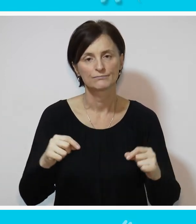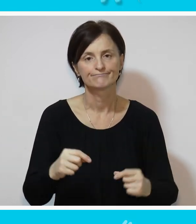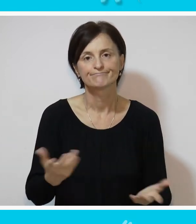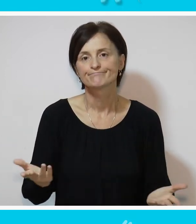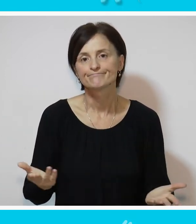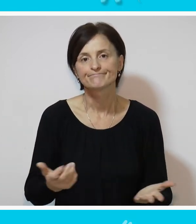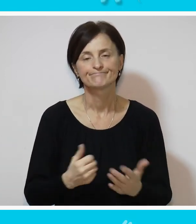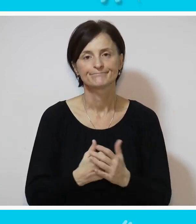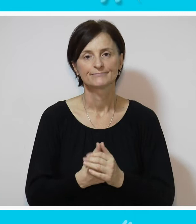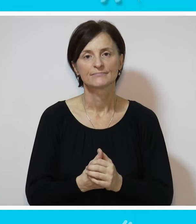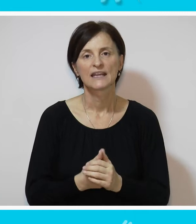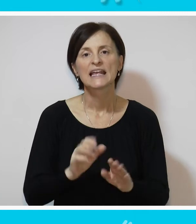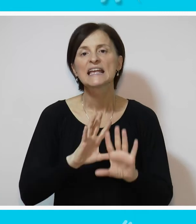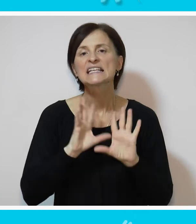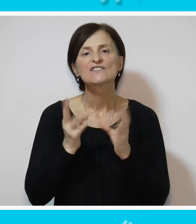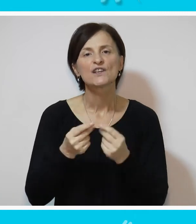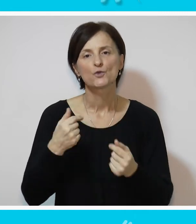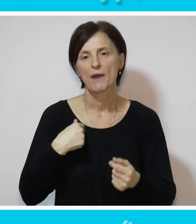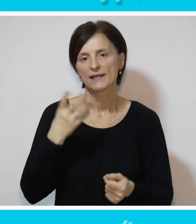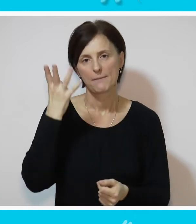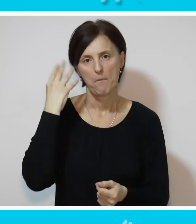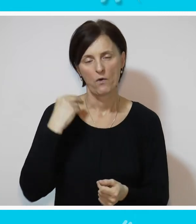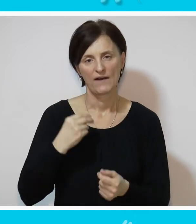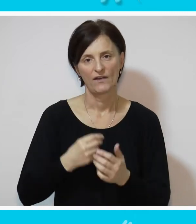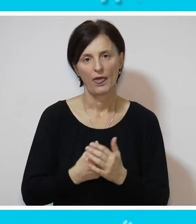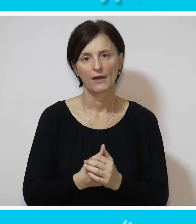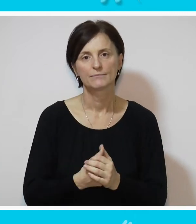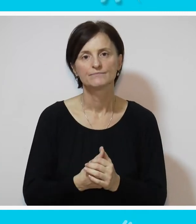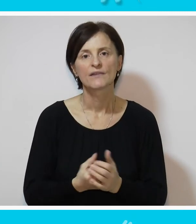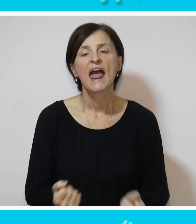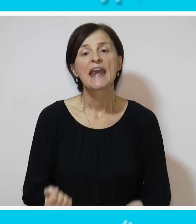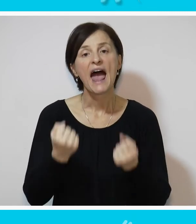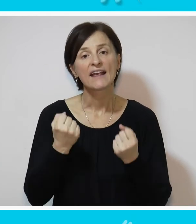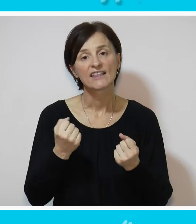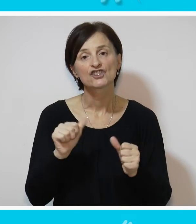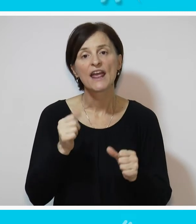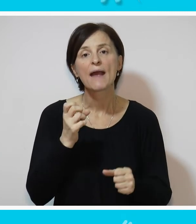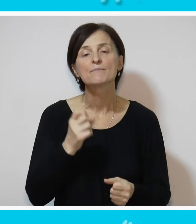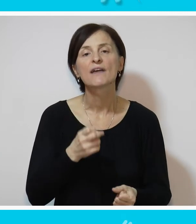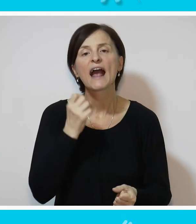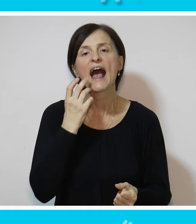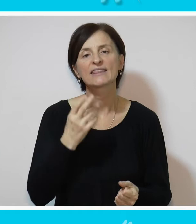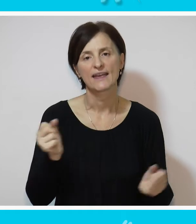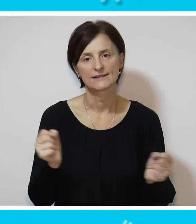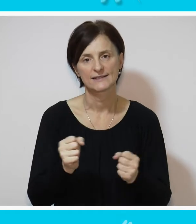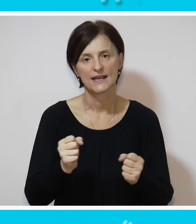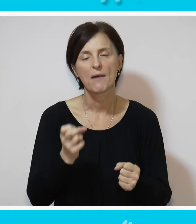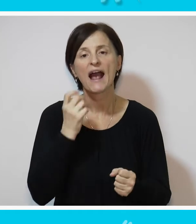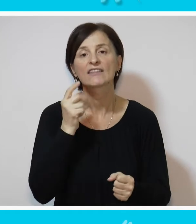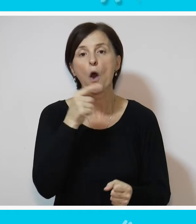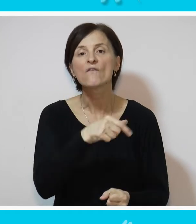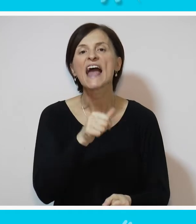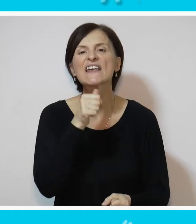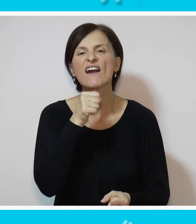ne znam, svi su me zaboravili. Najteže mu je tokom zime, kada